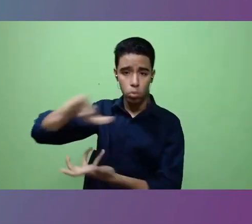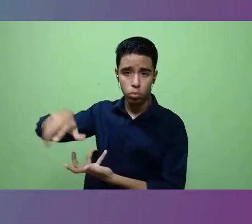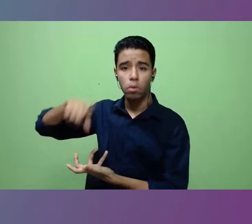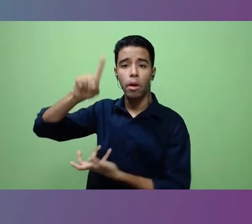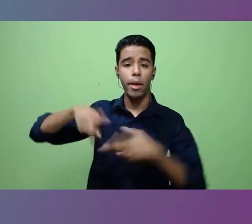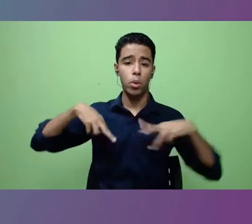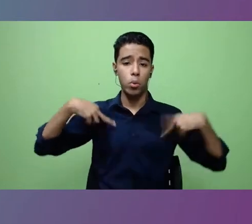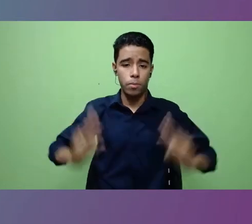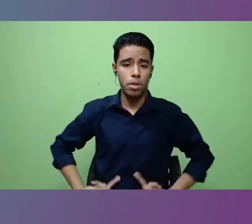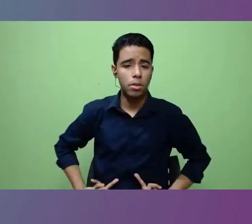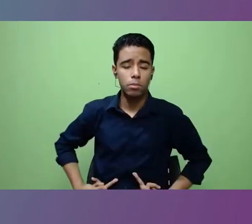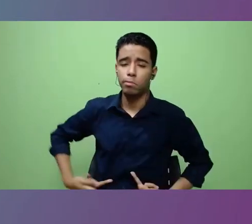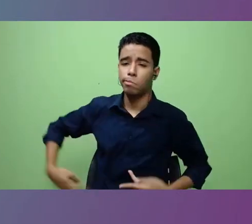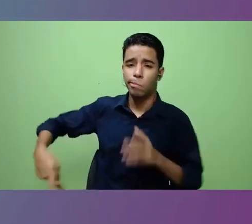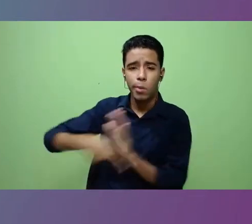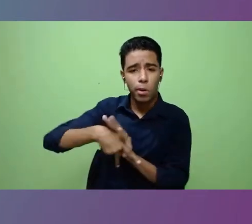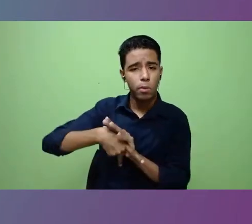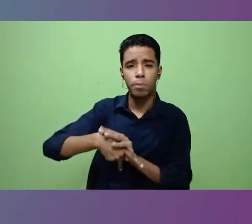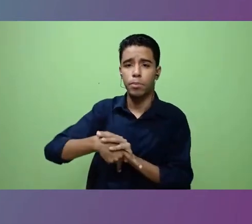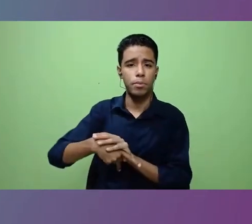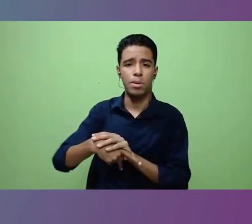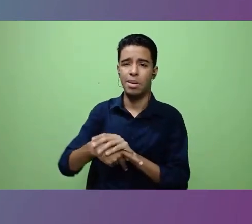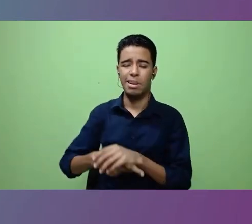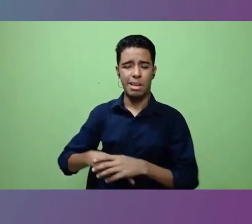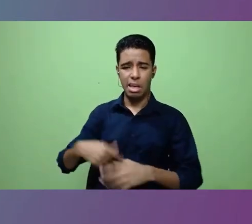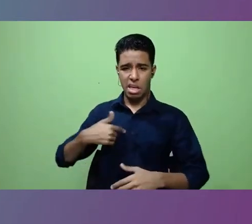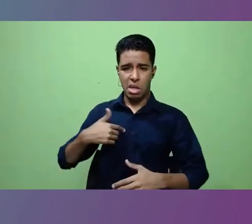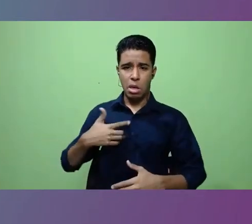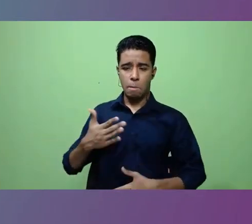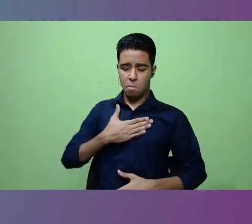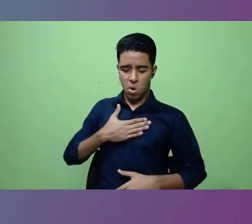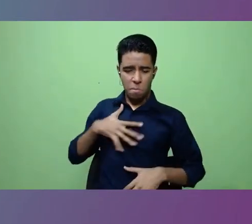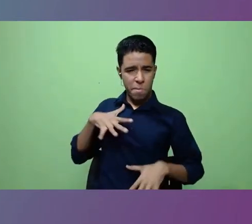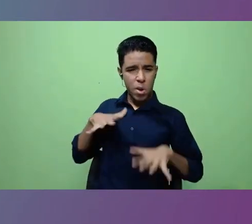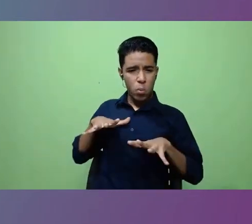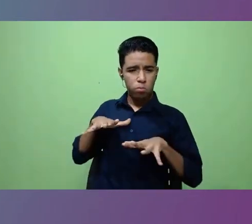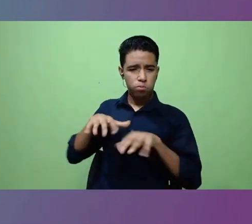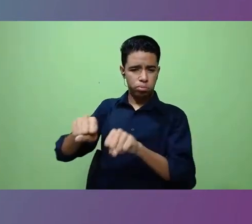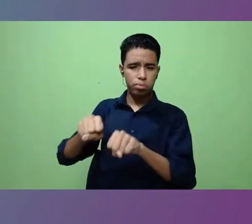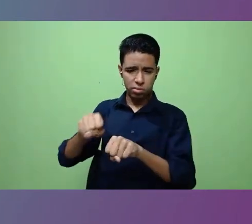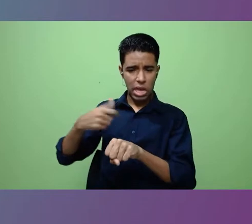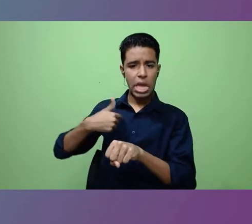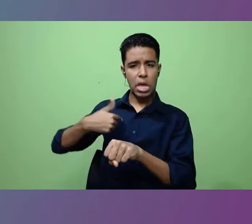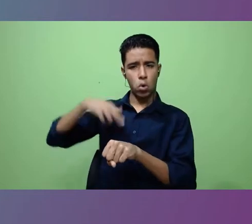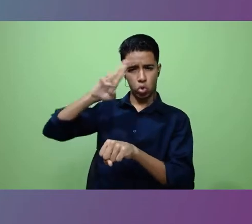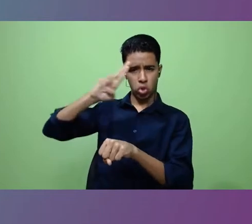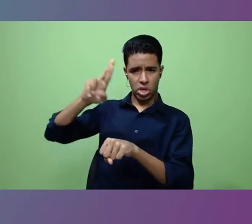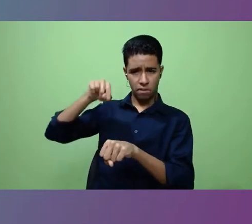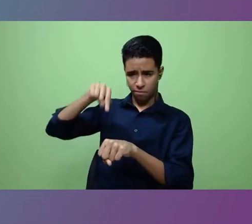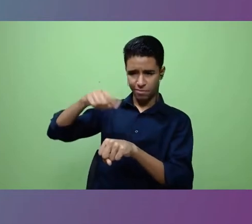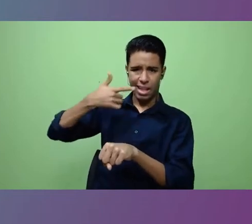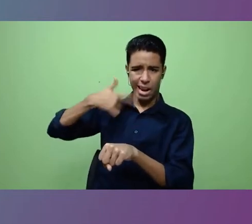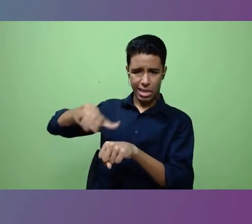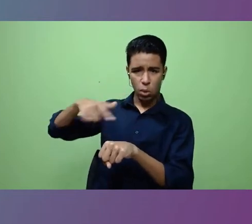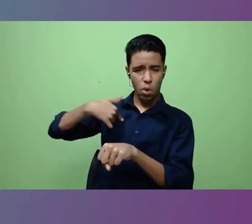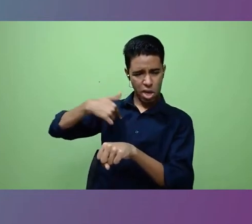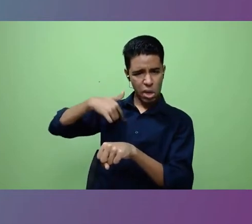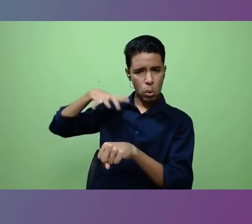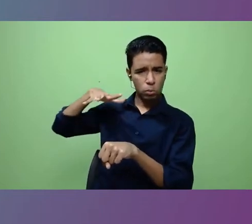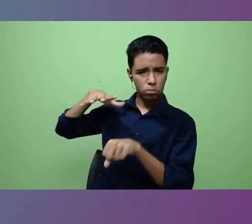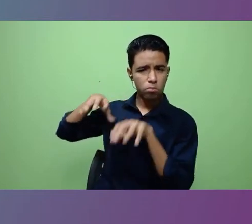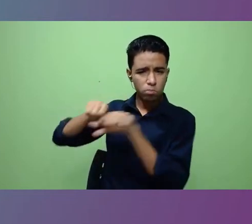patrimônio imaterial. Não é uma coisa palpável que tem dono, propriedade. A língua é de quem usa